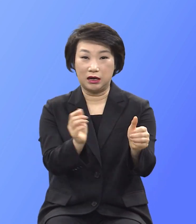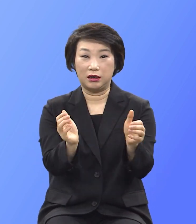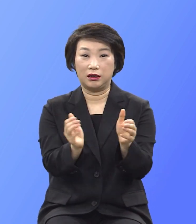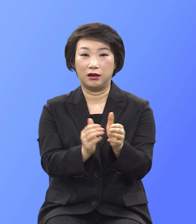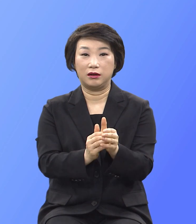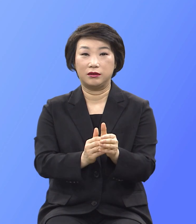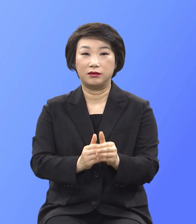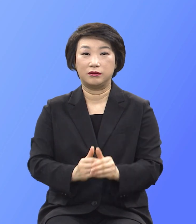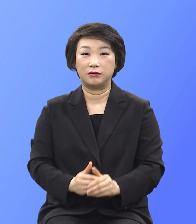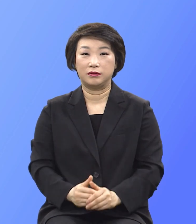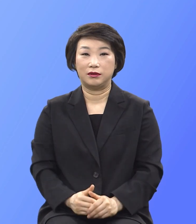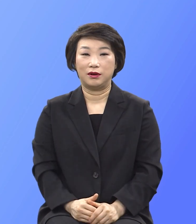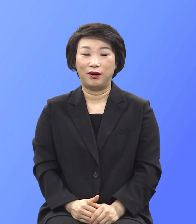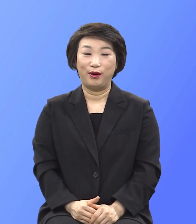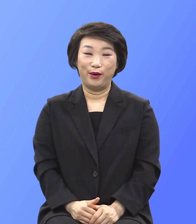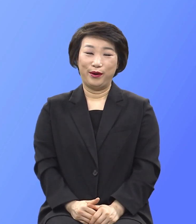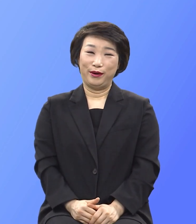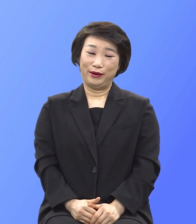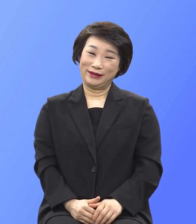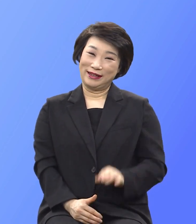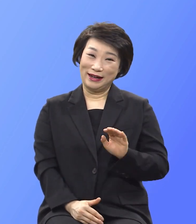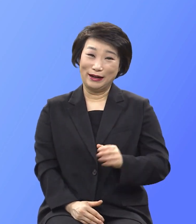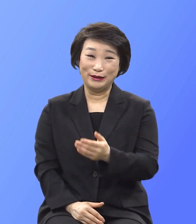것이니라 하시니라. 자,